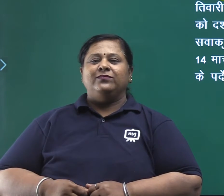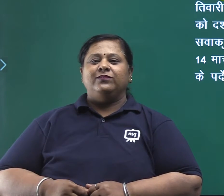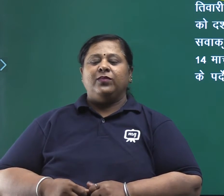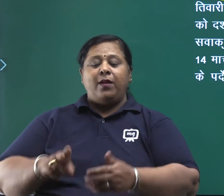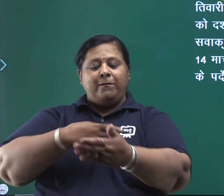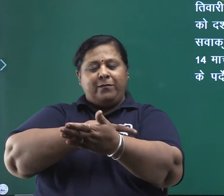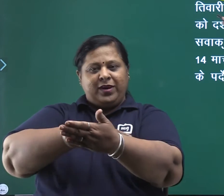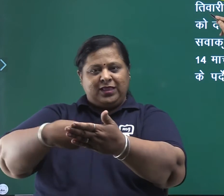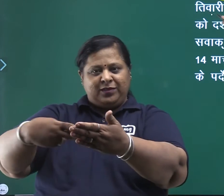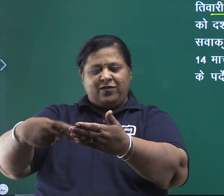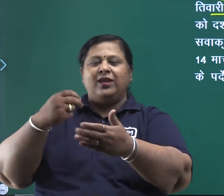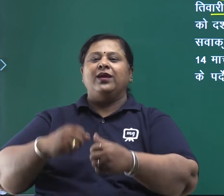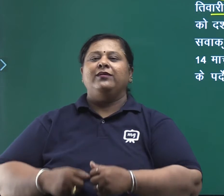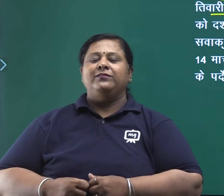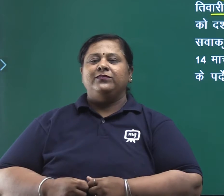प्रदीप तिवारी ने